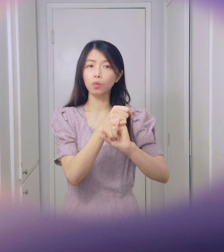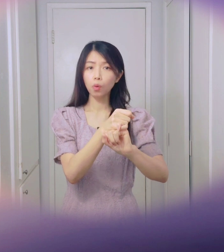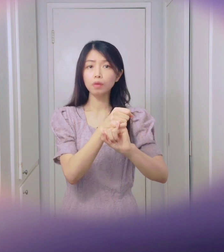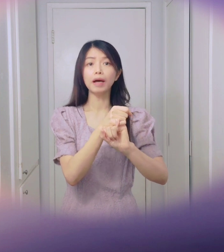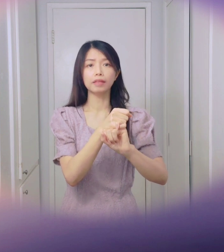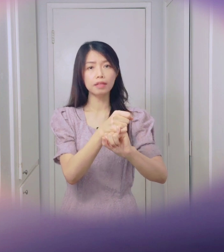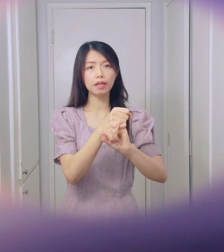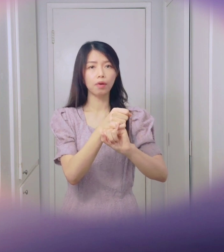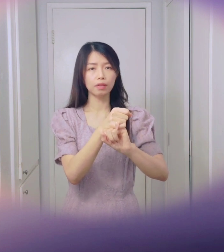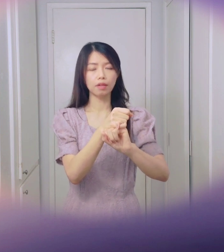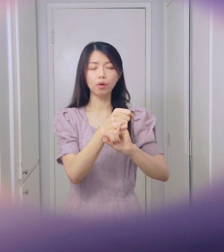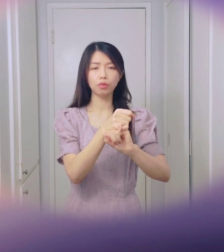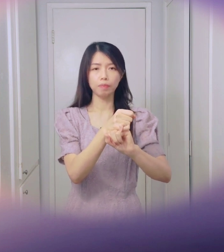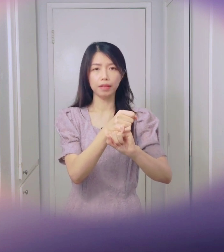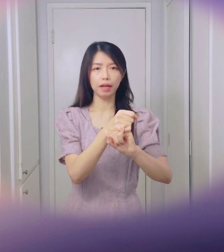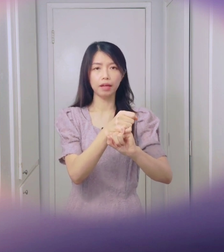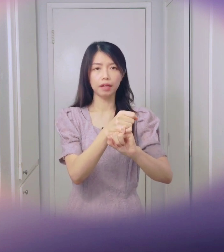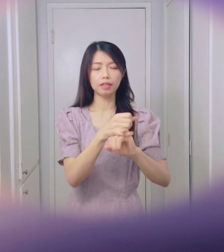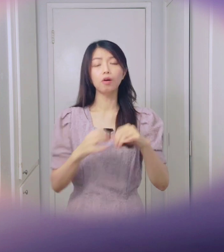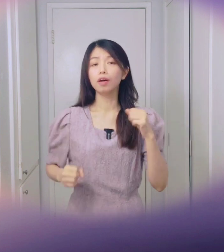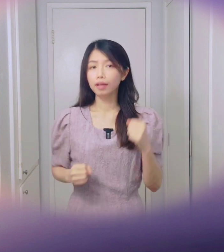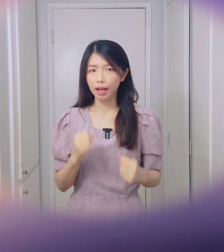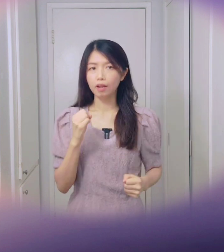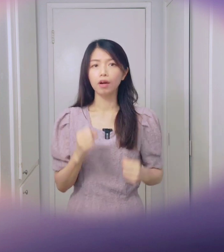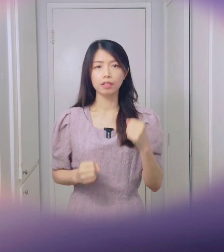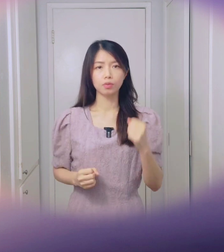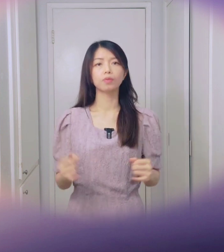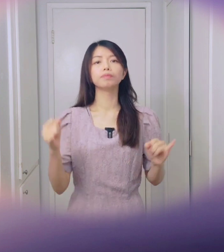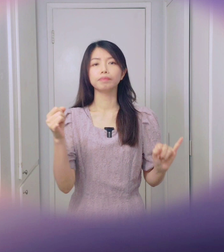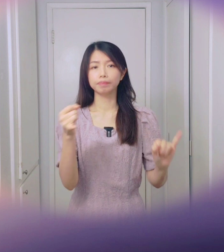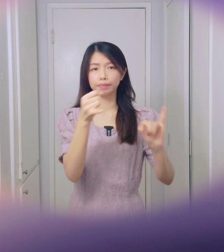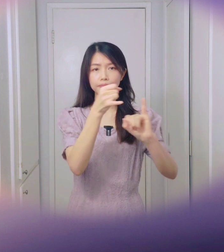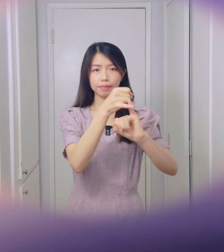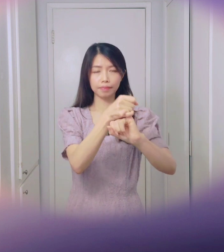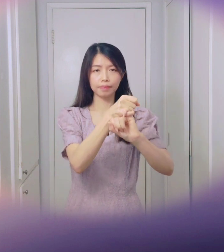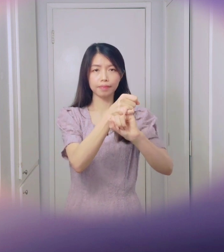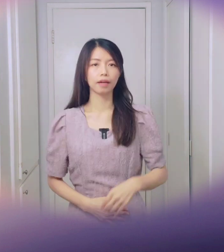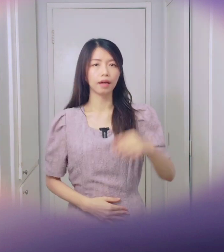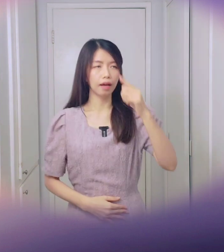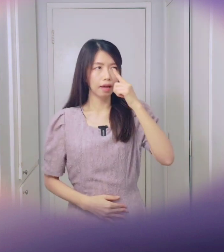맥락상에서 꼭 반드시라고 한 뜻의 수어도 됩니다. 그래서 달려가겠소.